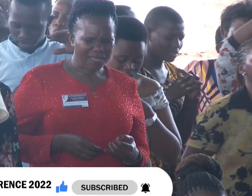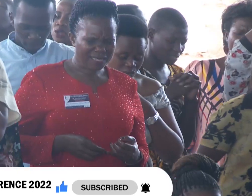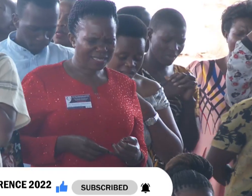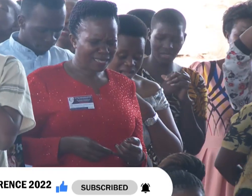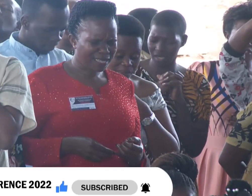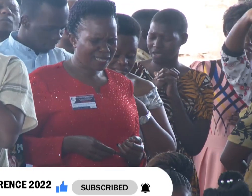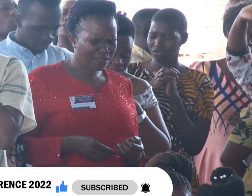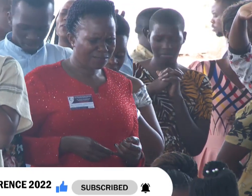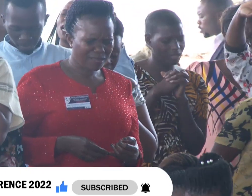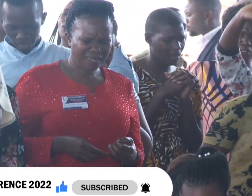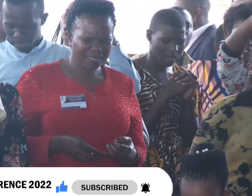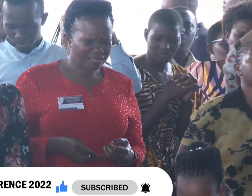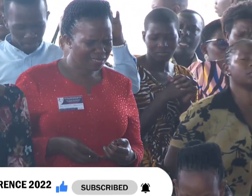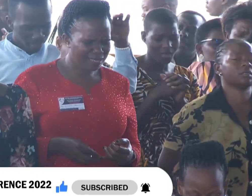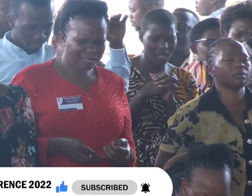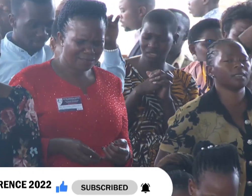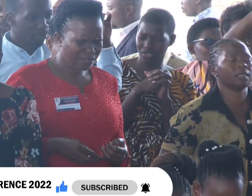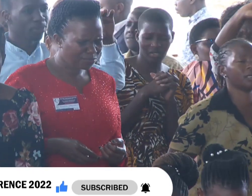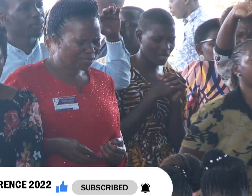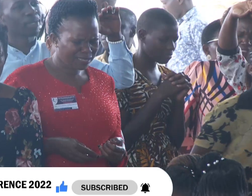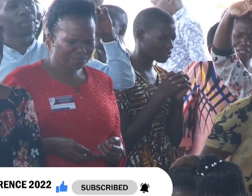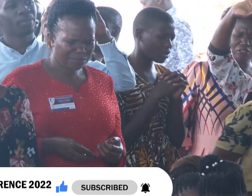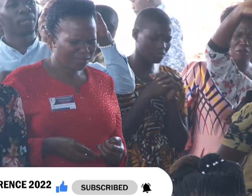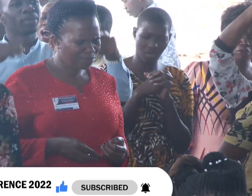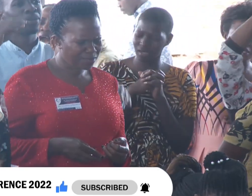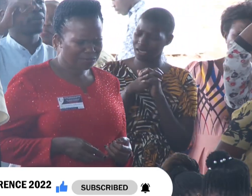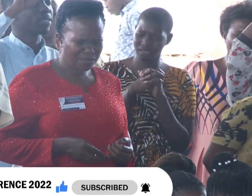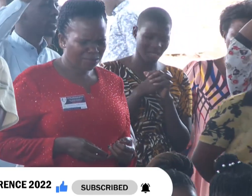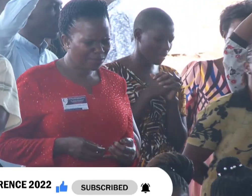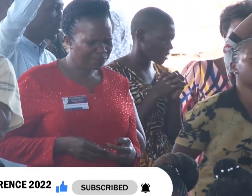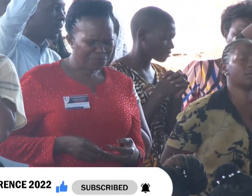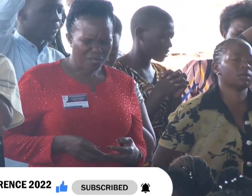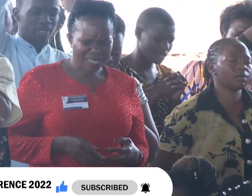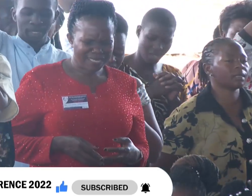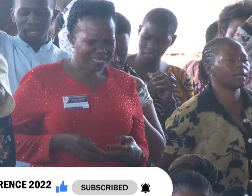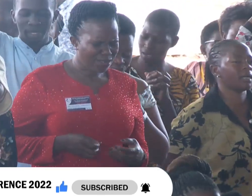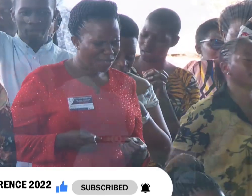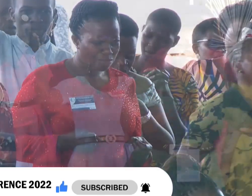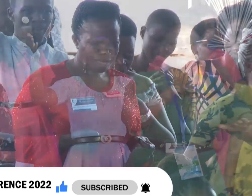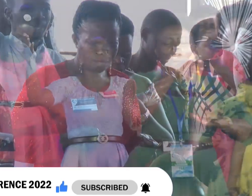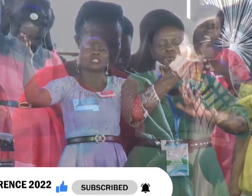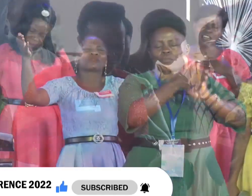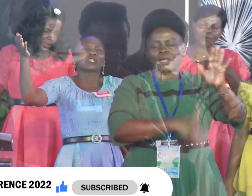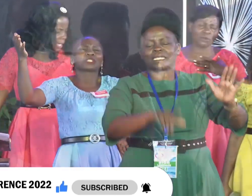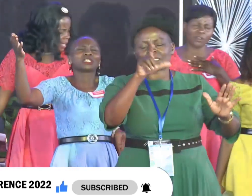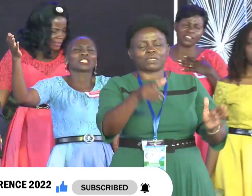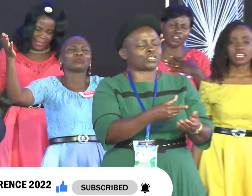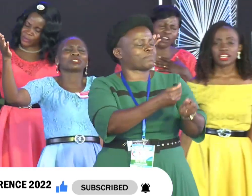Ogambye ebibonyobonyo by'omutuukirivu bye bingi naye Mukama mulokola mu byonna tuyambe ng'okomawo